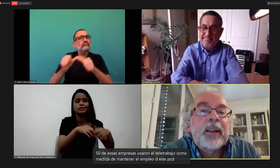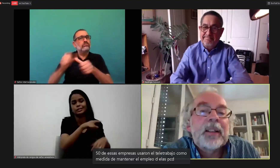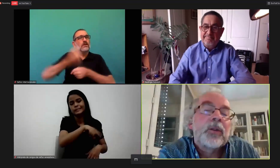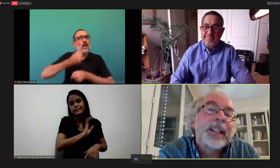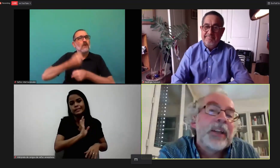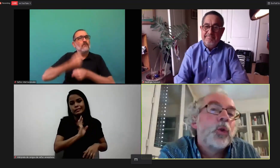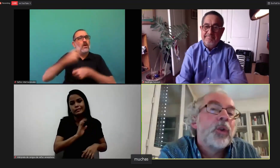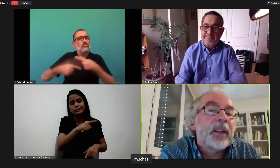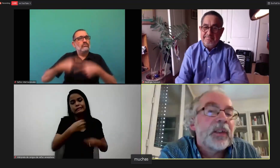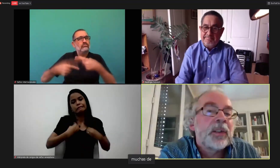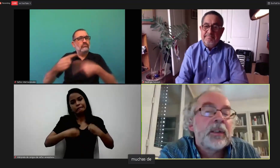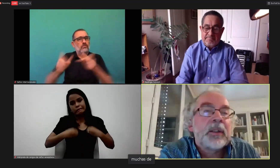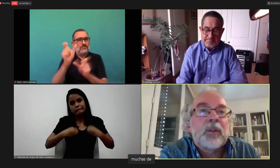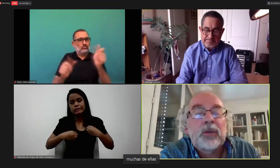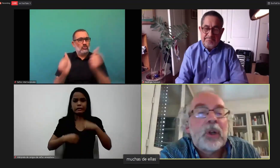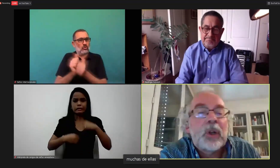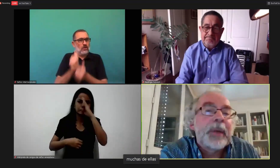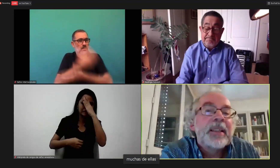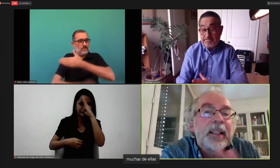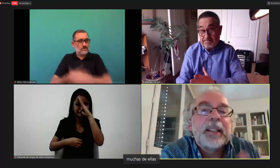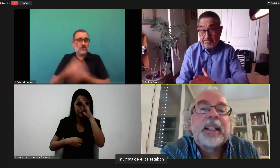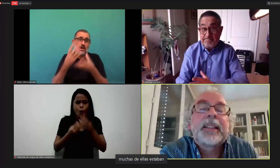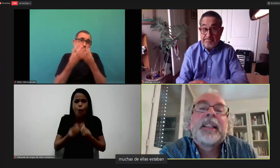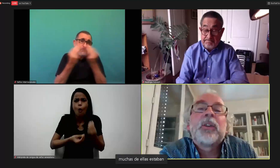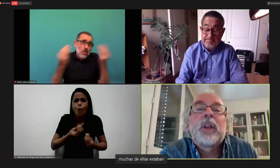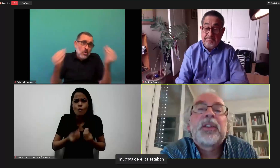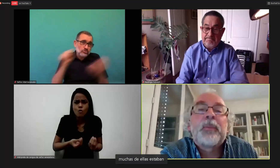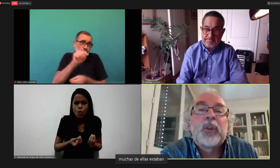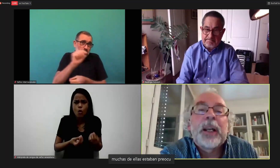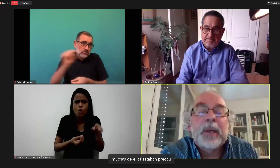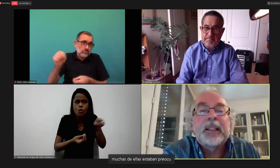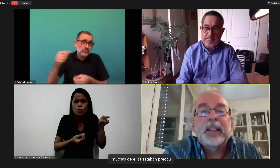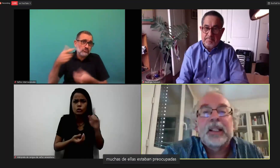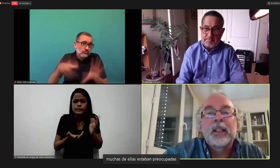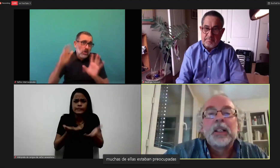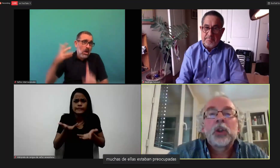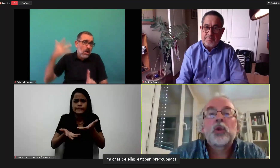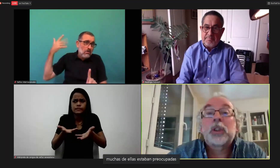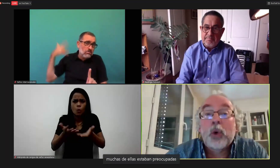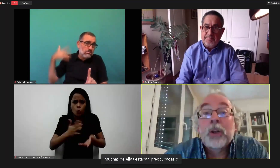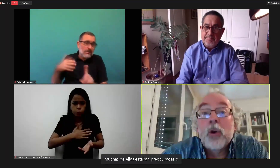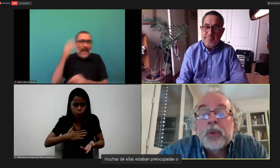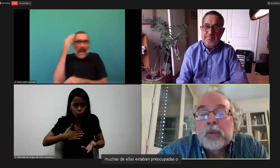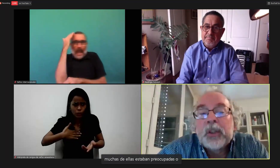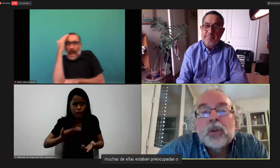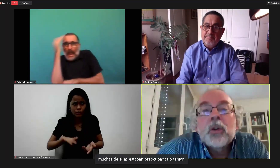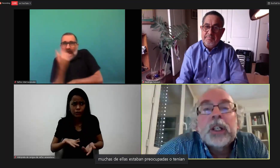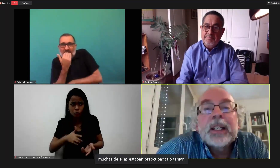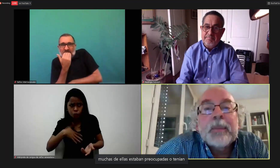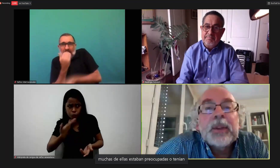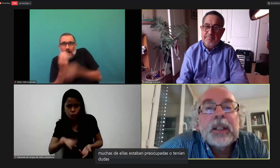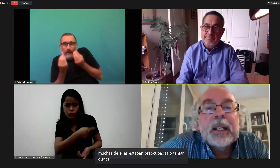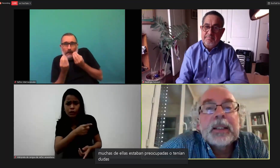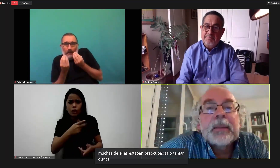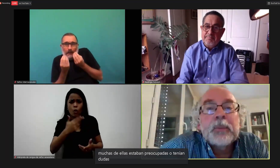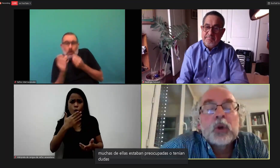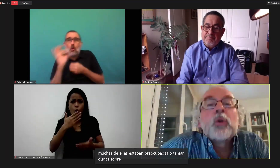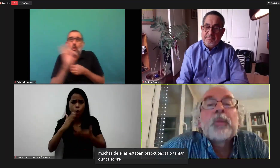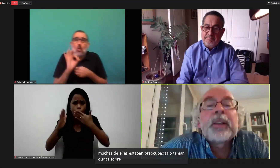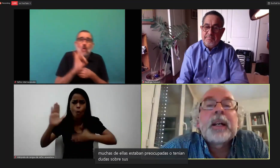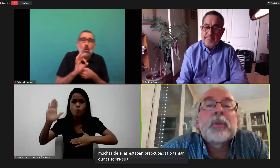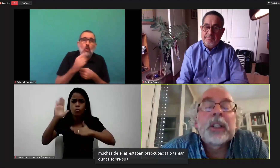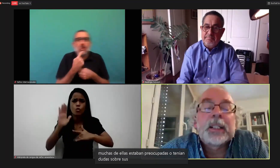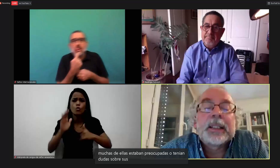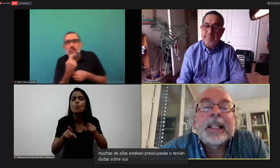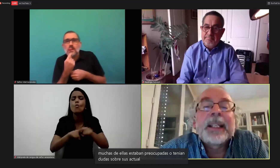estaban preocupadas o tenían dudas, creo que son unas 20 de ellas, tenían dudas si podían mantener su actual compromiso con la discapacidad